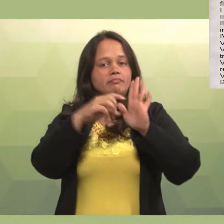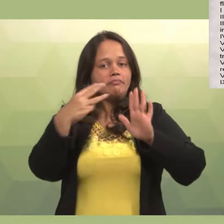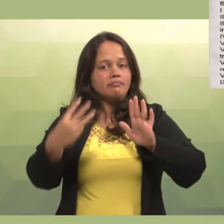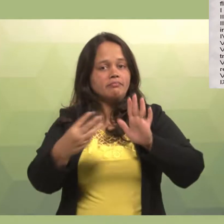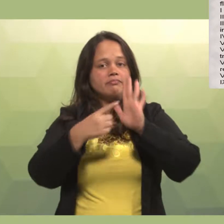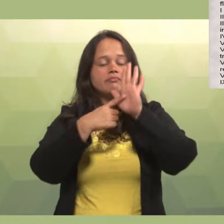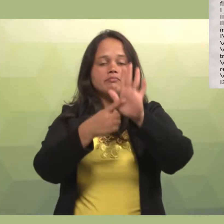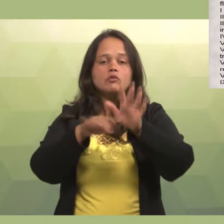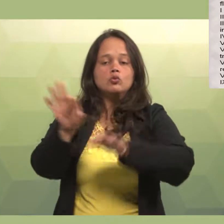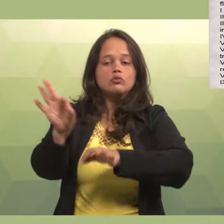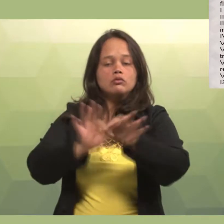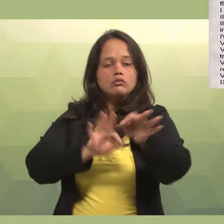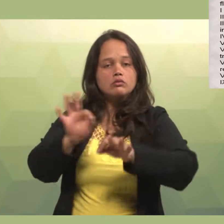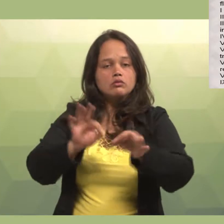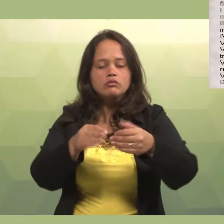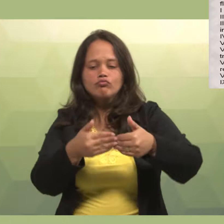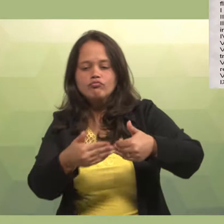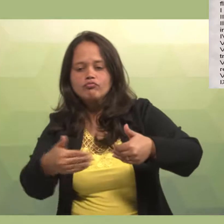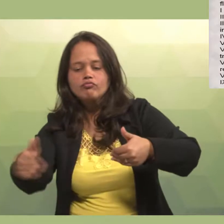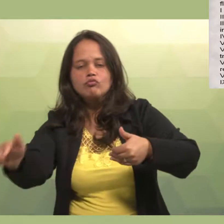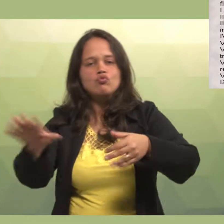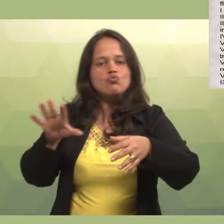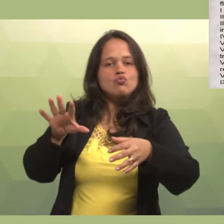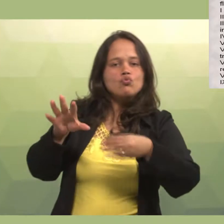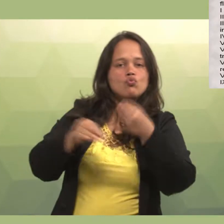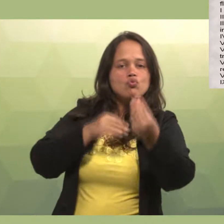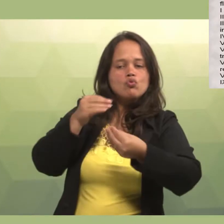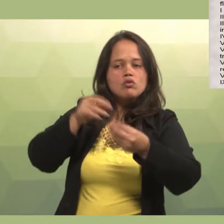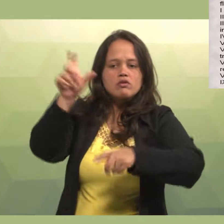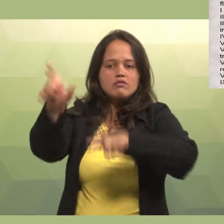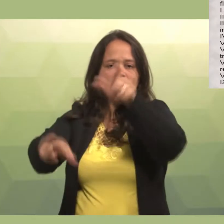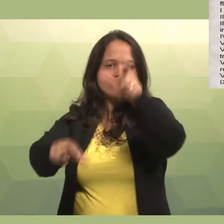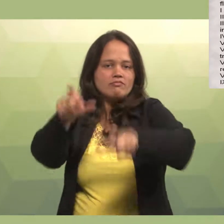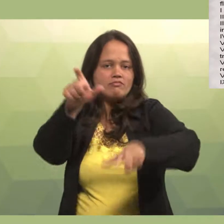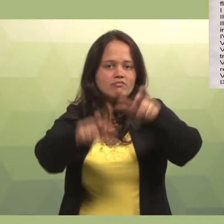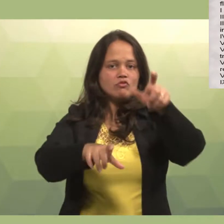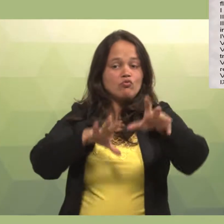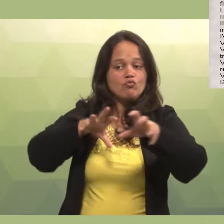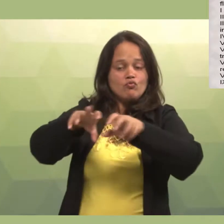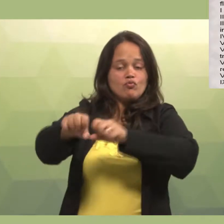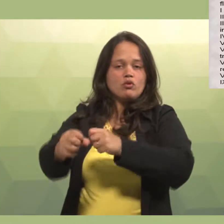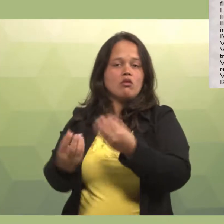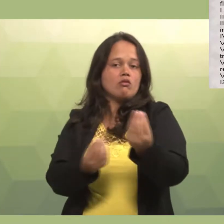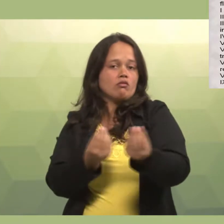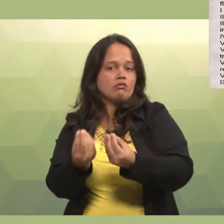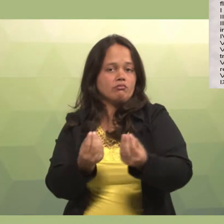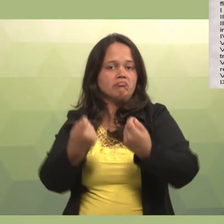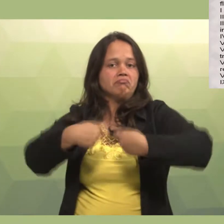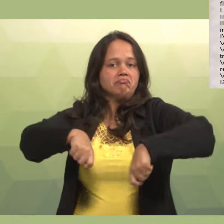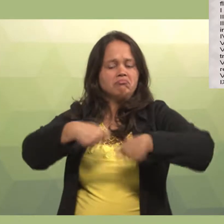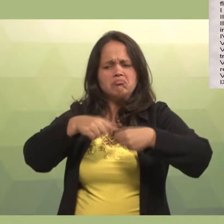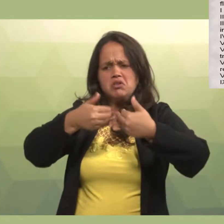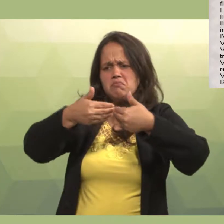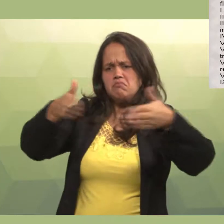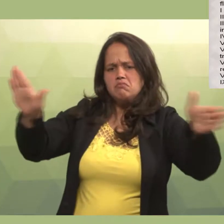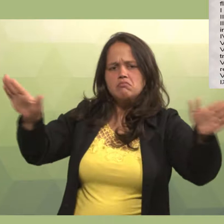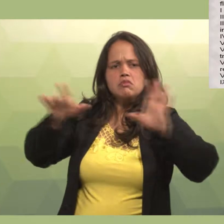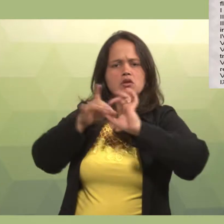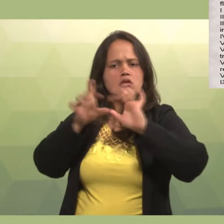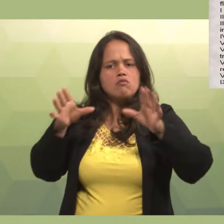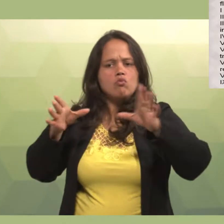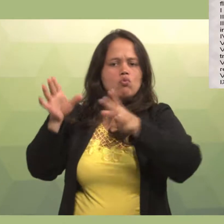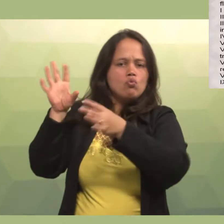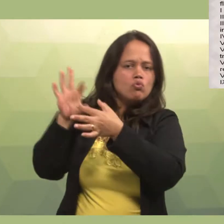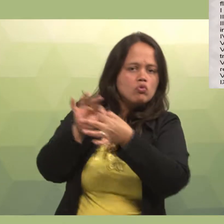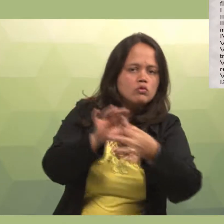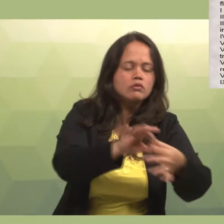da organização do percurso formativo, que deve ser aberto e contextualizado. Para isso, deve ser